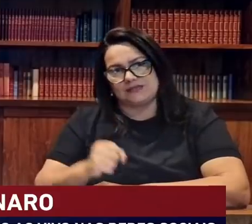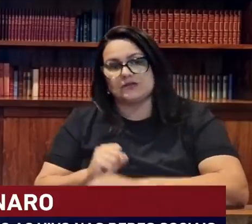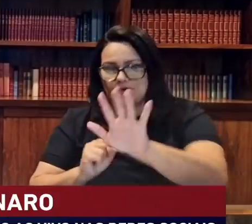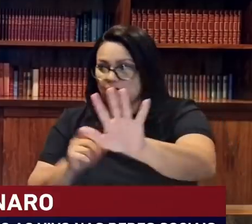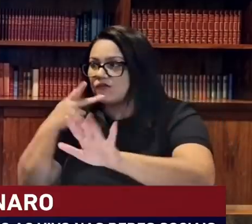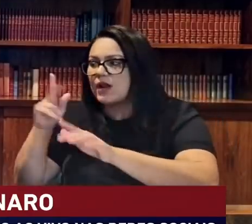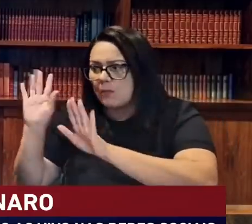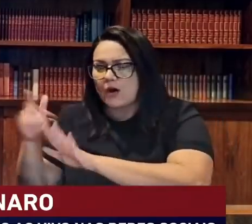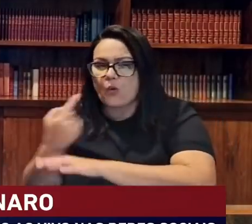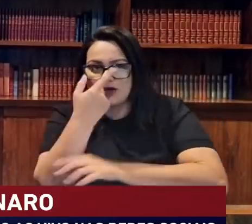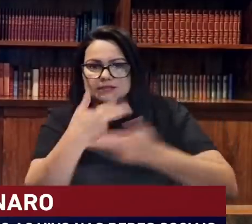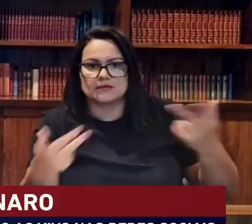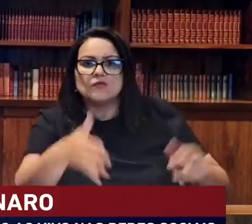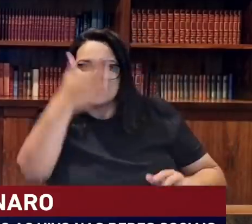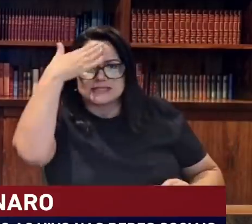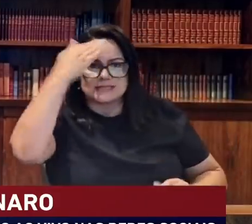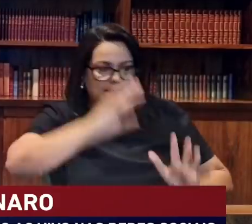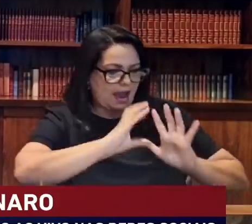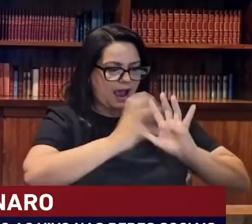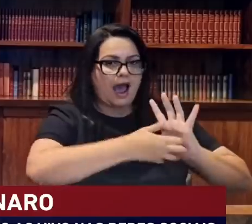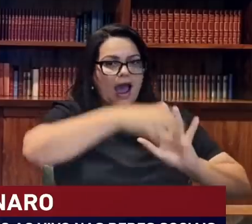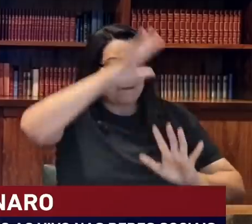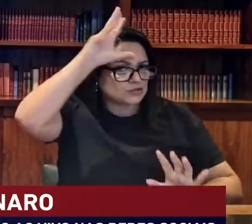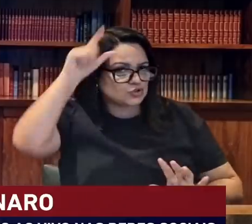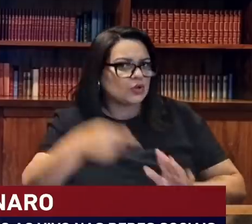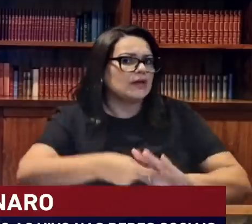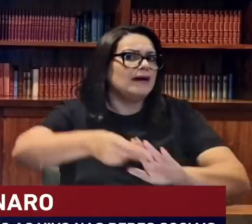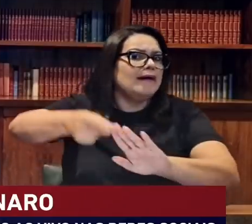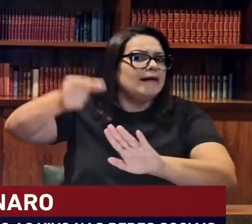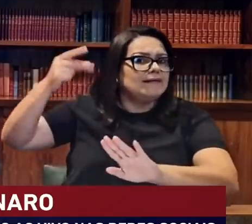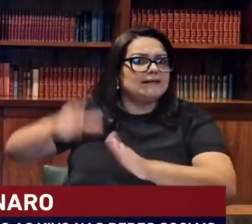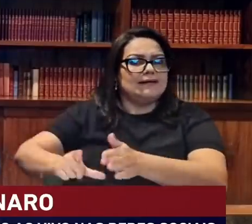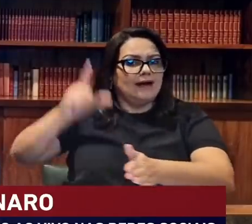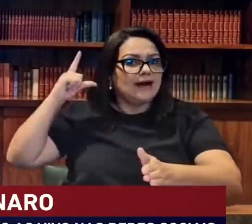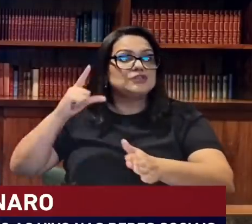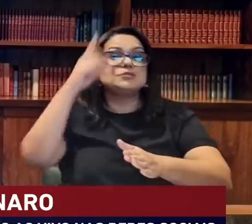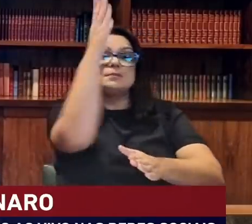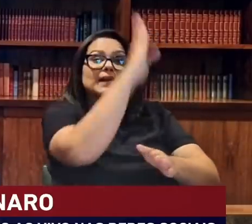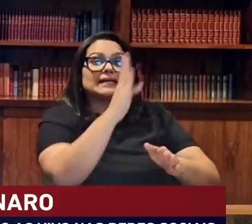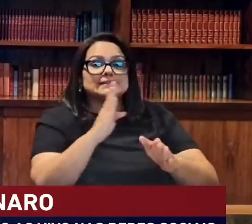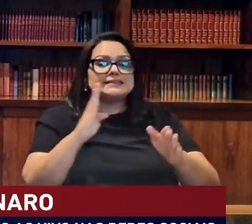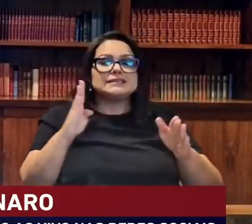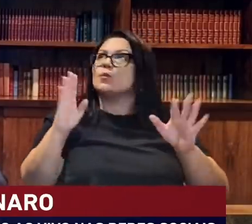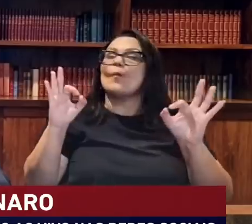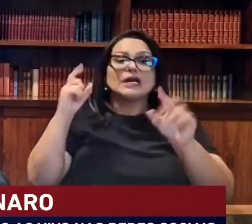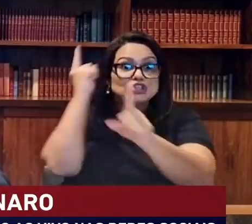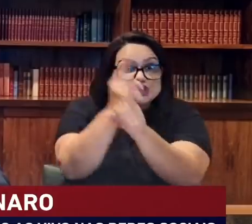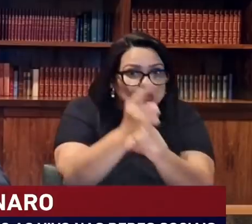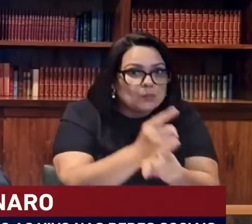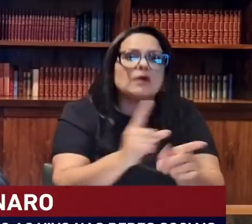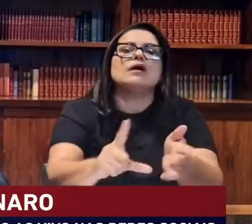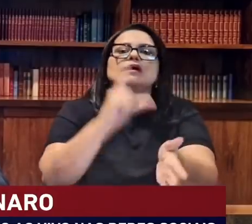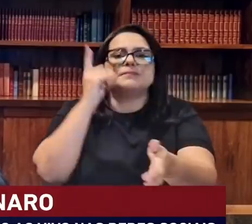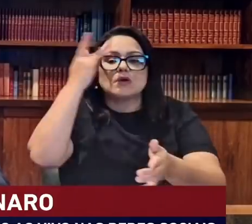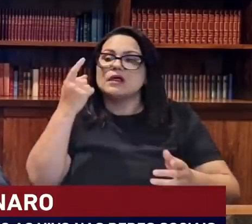criticar. Você sabia que a Amazônia era cobiçada antes do descobrimento do Brasil? Primeira coisa que você tem que saber, né?